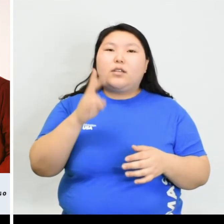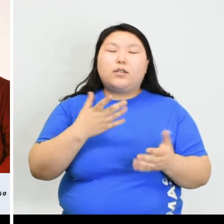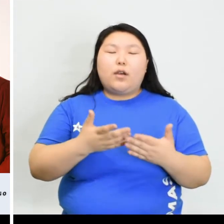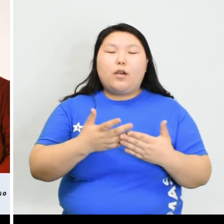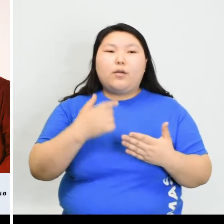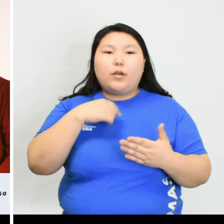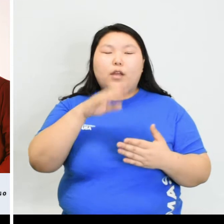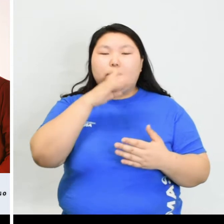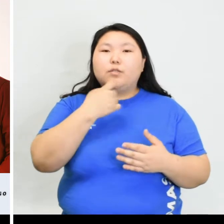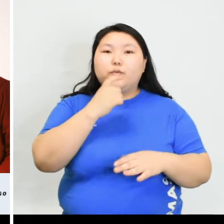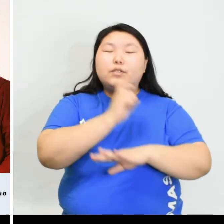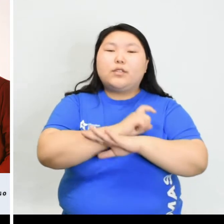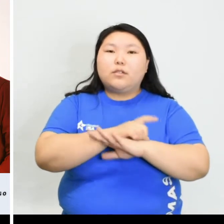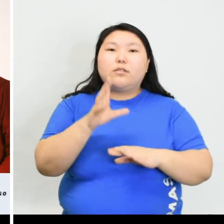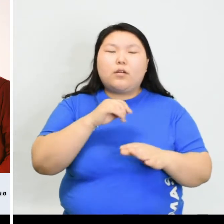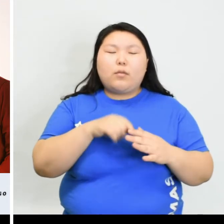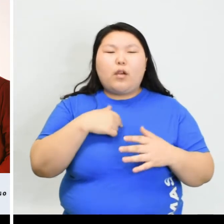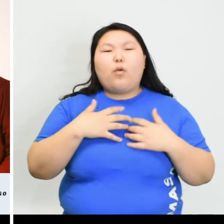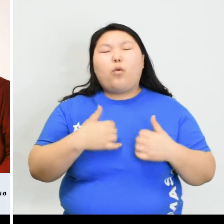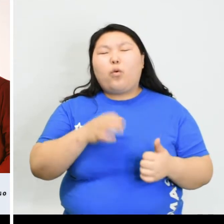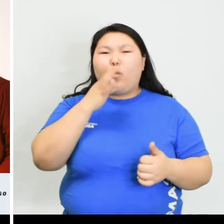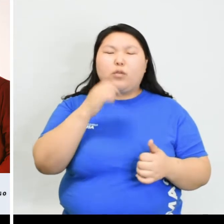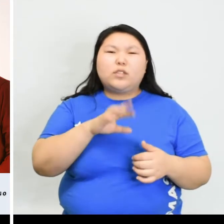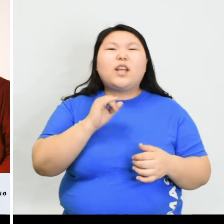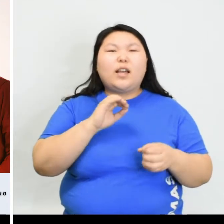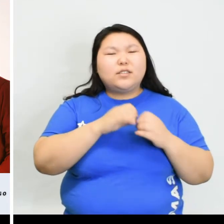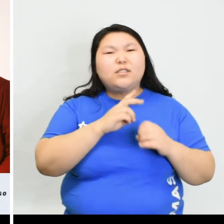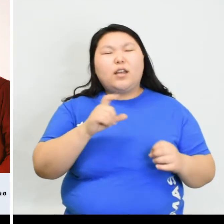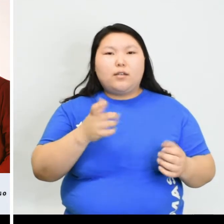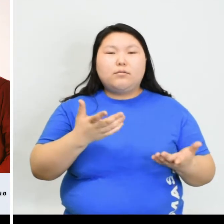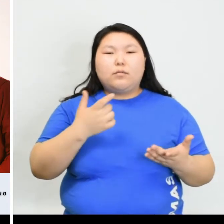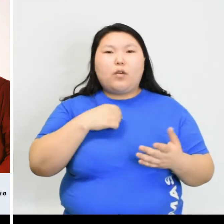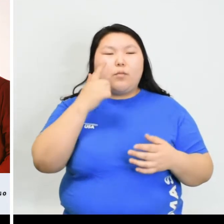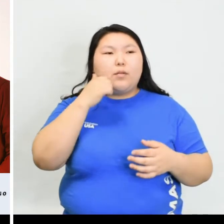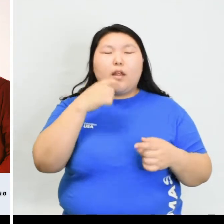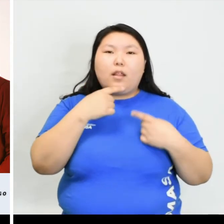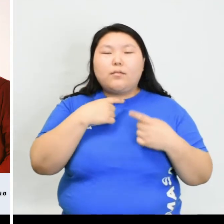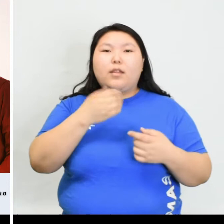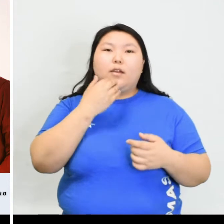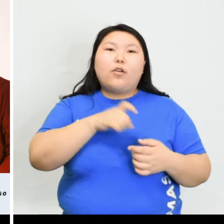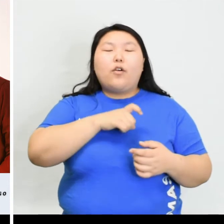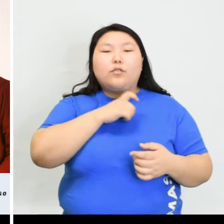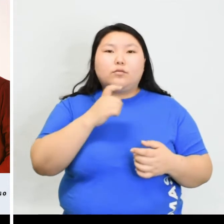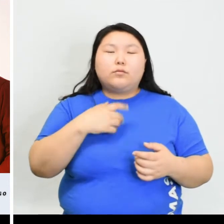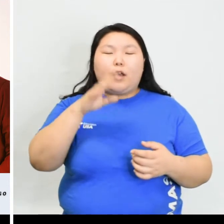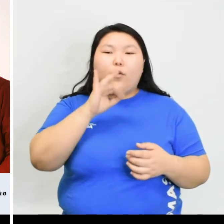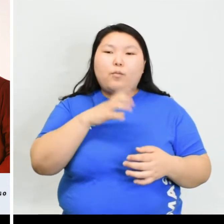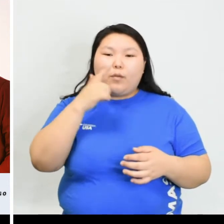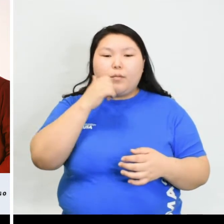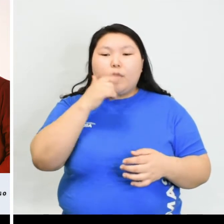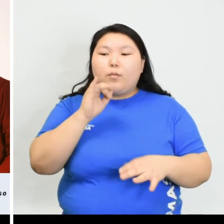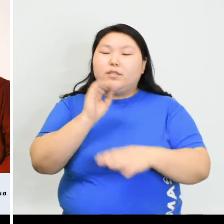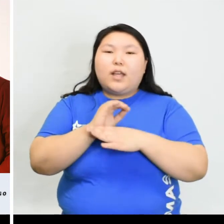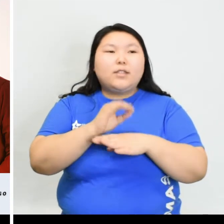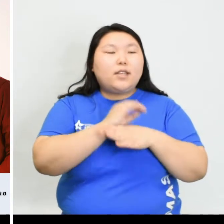энэ хэцүү хичээл мчилдэг шин зүдрэл ёо энийг яаж хийнэ? Төнгөч нь бивинтэй яриад энэ төрөл энэ дээр бивинтэй юм зум зааж өгөл